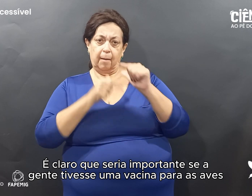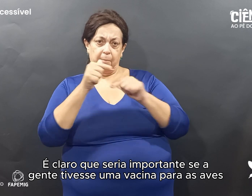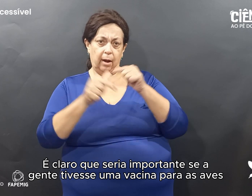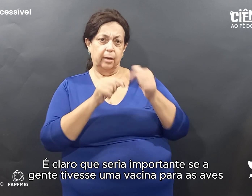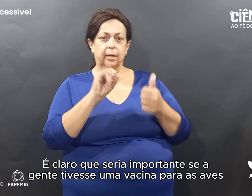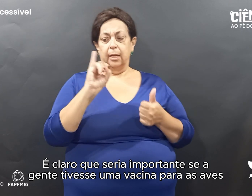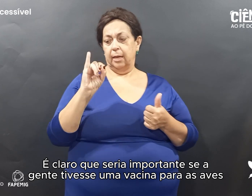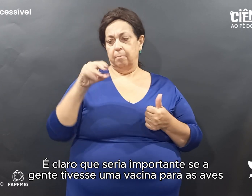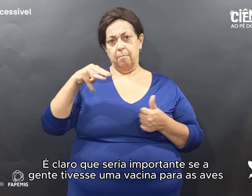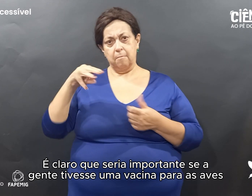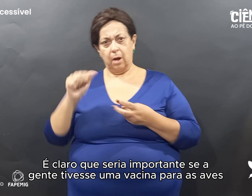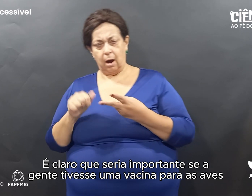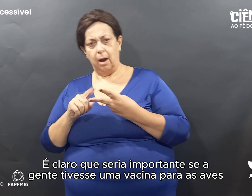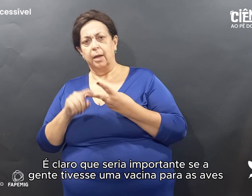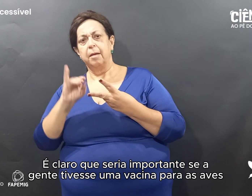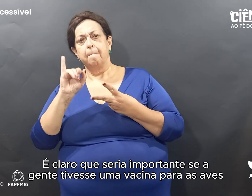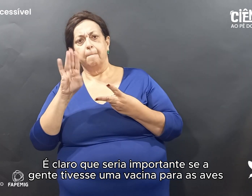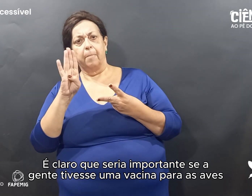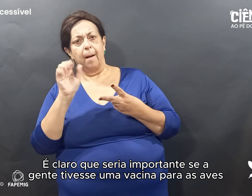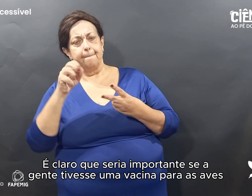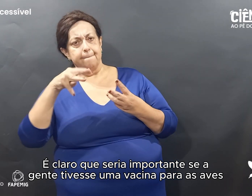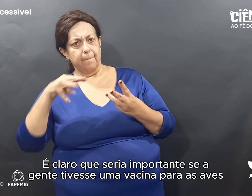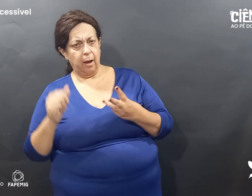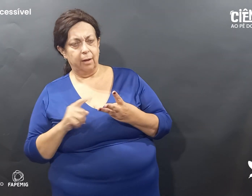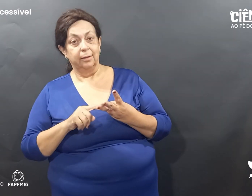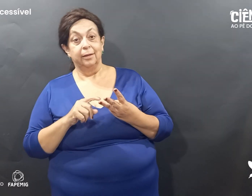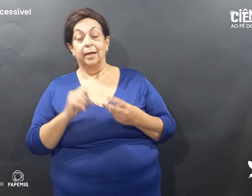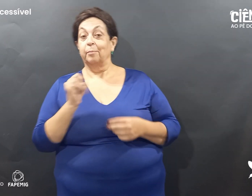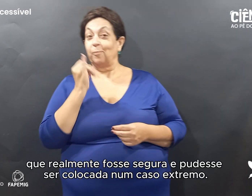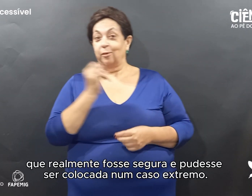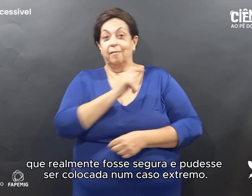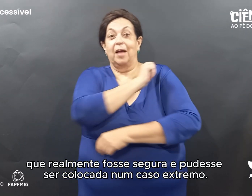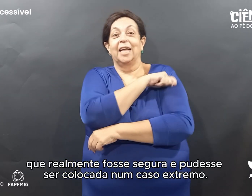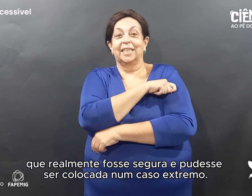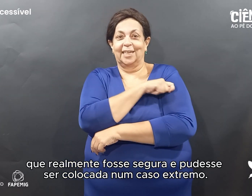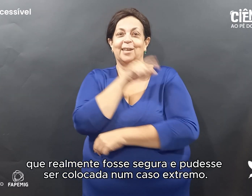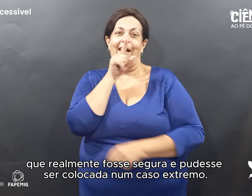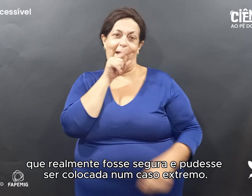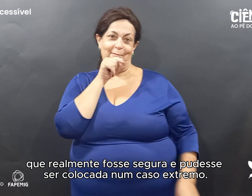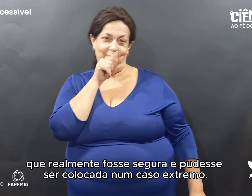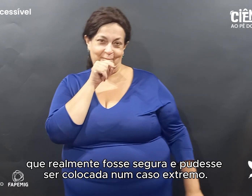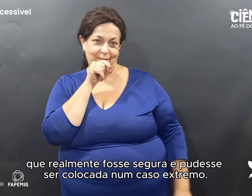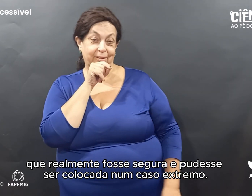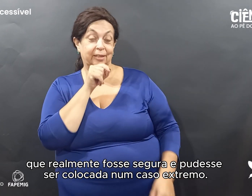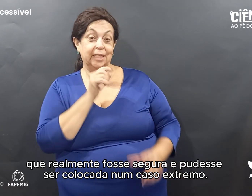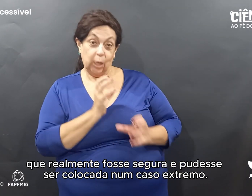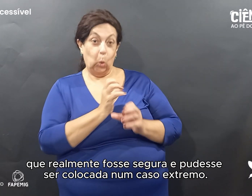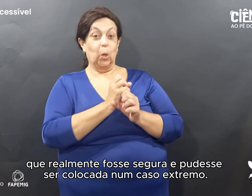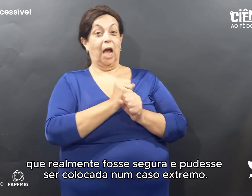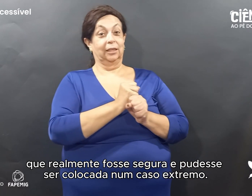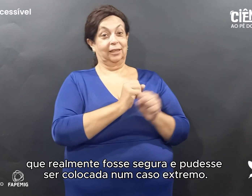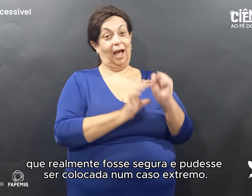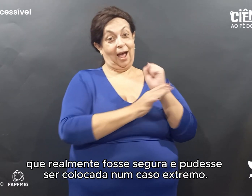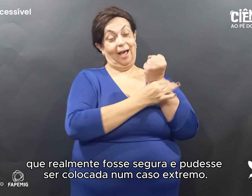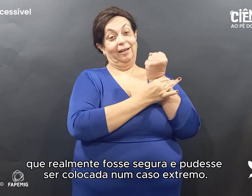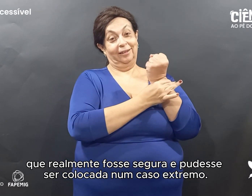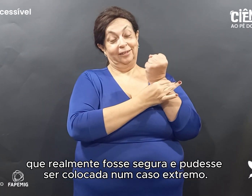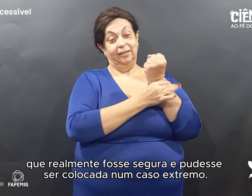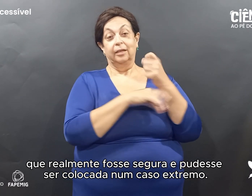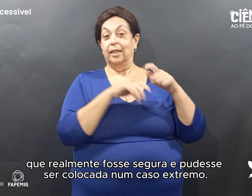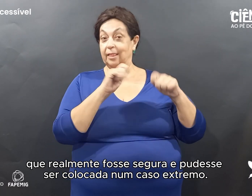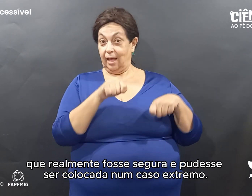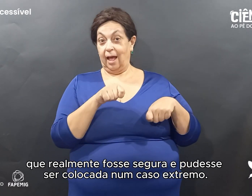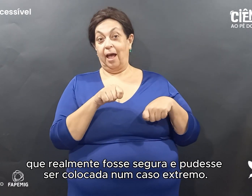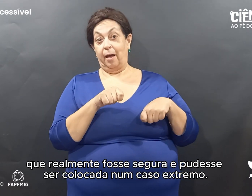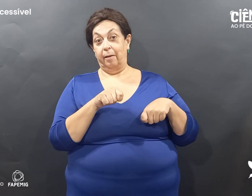seria importante se a gente tivesse uma vacina para as aves que realmente fosse segura e pudesse ser colocada